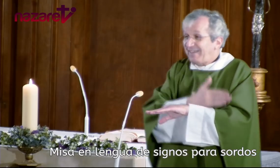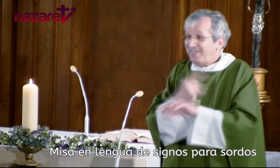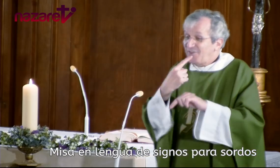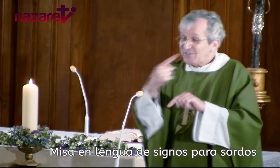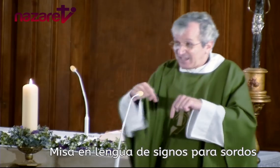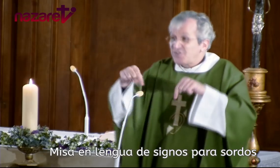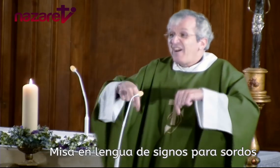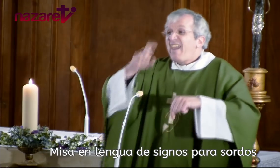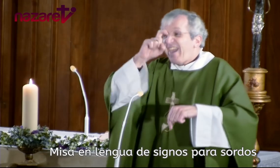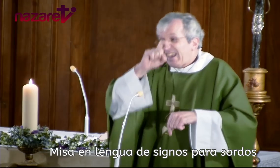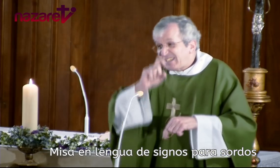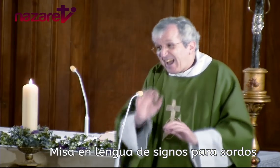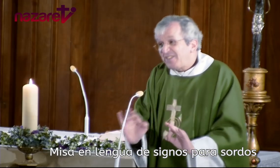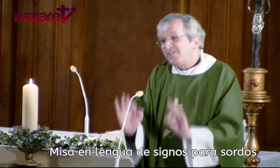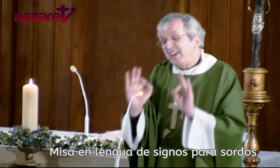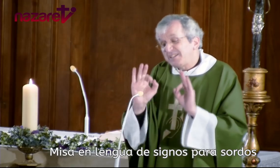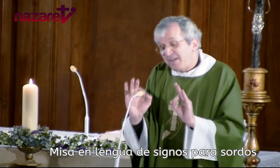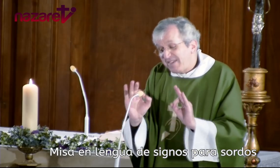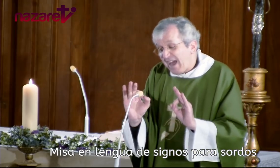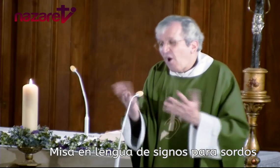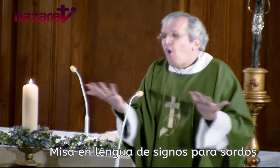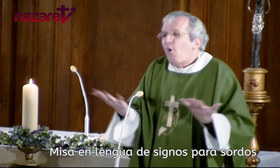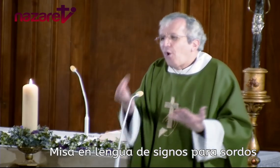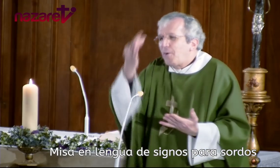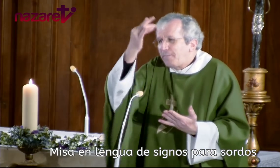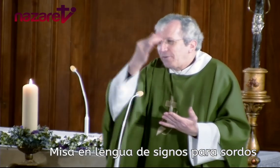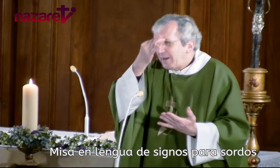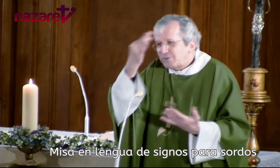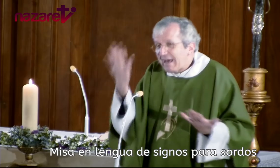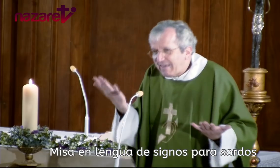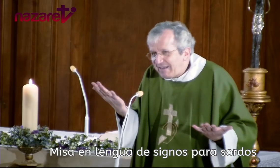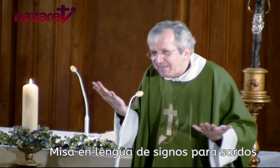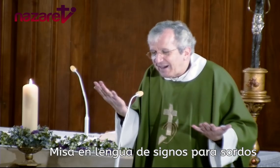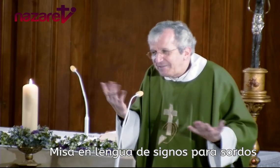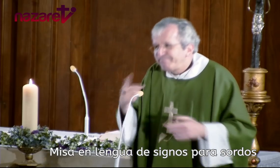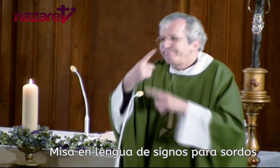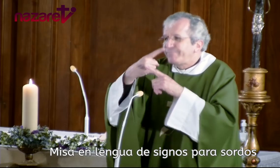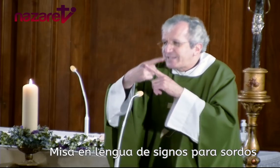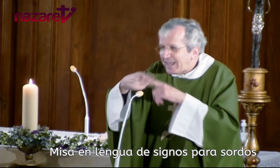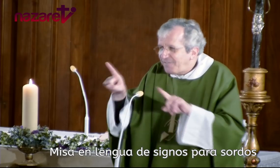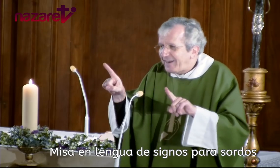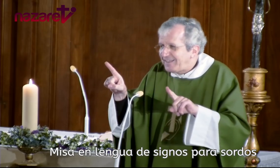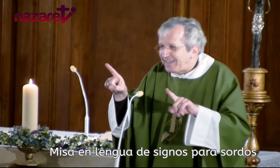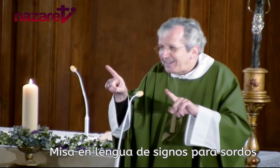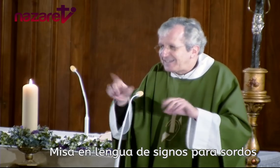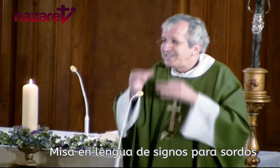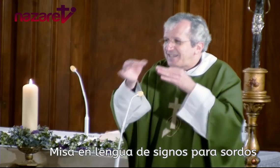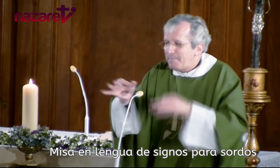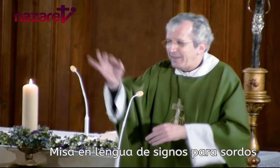antelación nos ha dicho, este año especial, ¿cómo impondremos la ceniza? Pues será diferente. Siempre